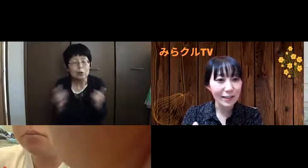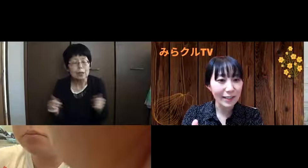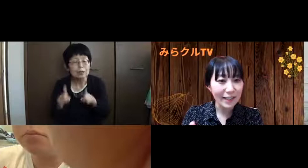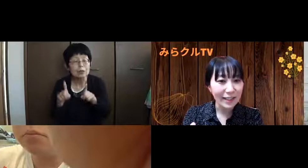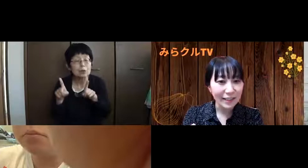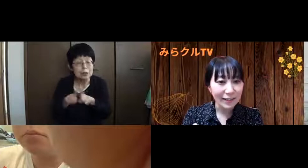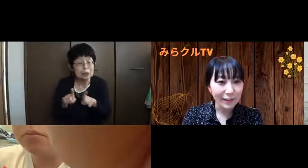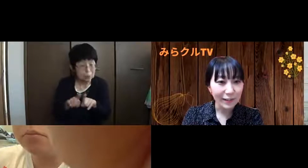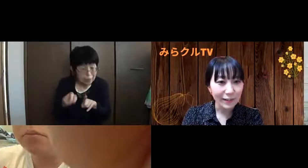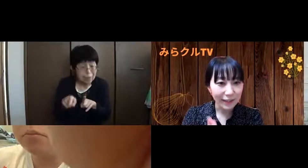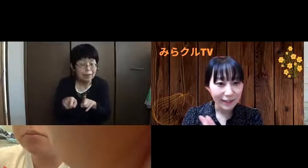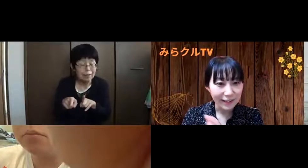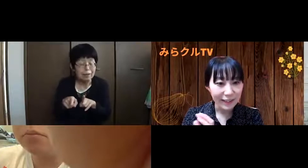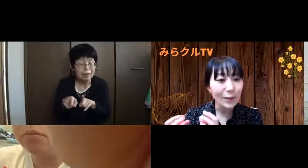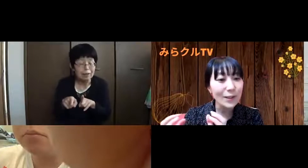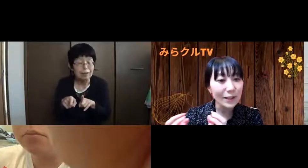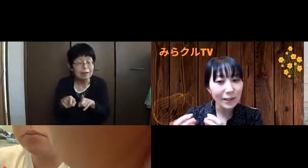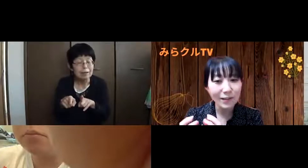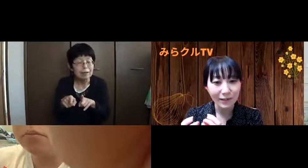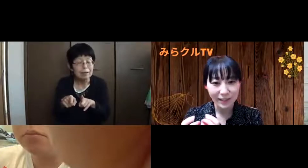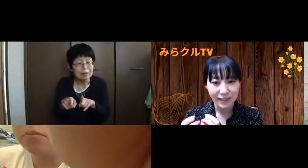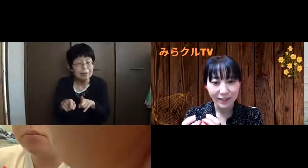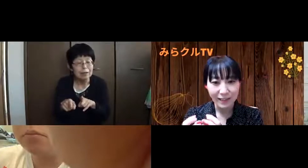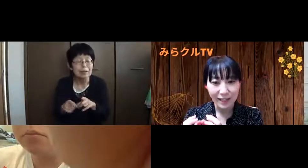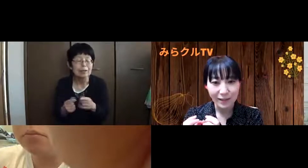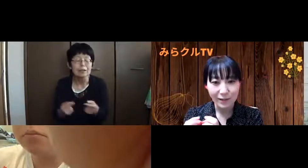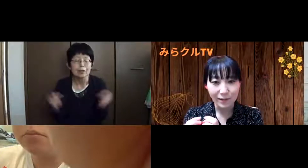に、共通の、